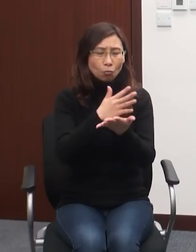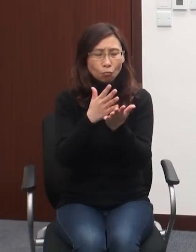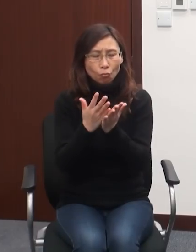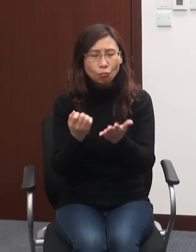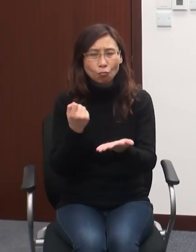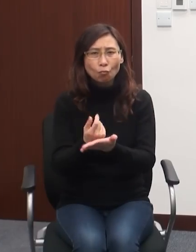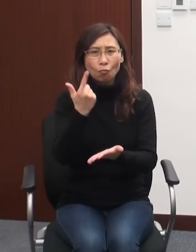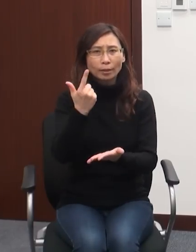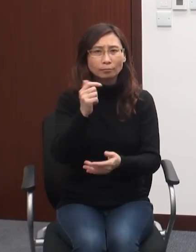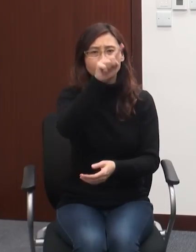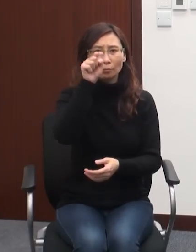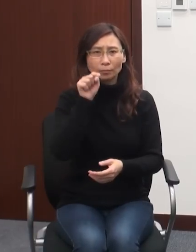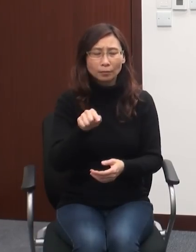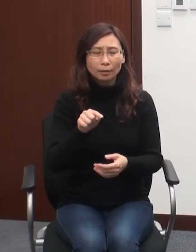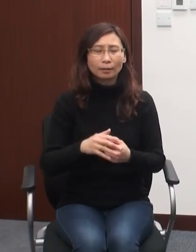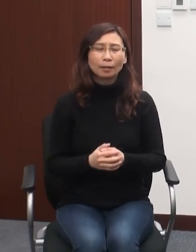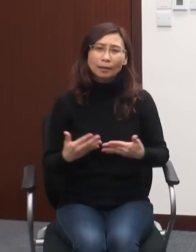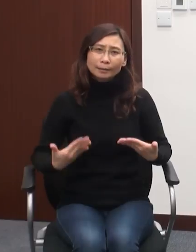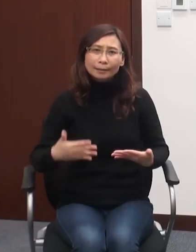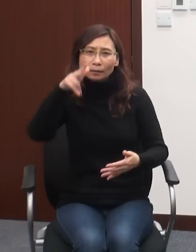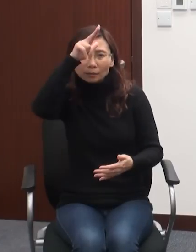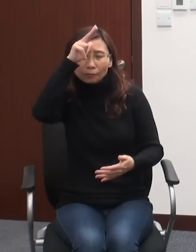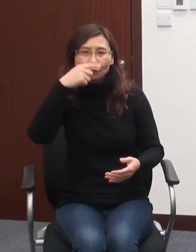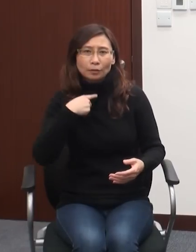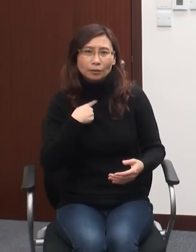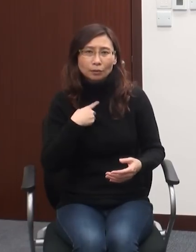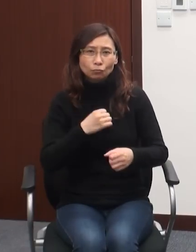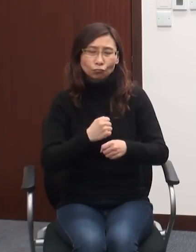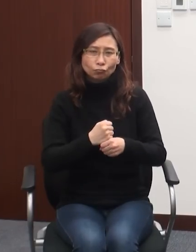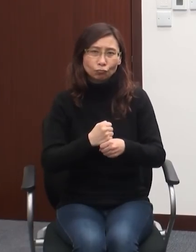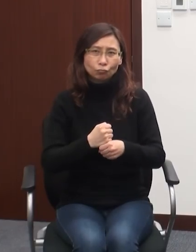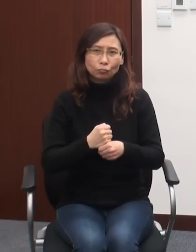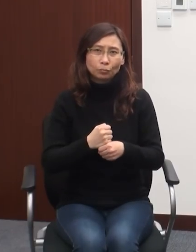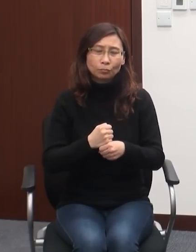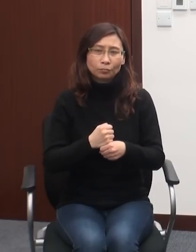家政府因為要做呢、